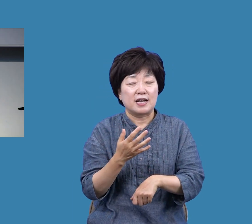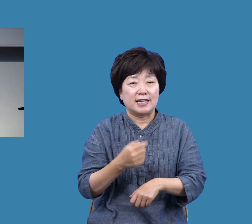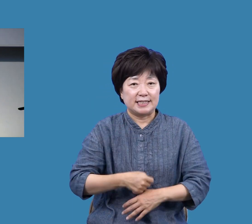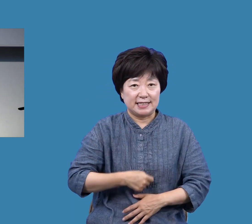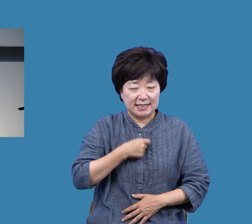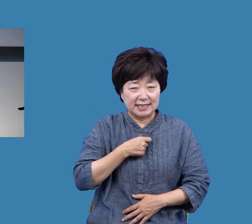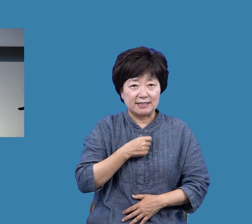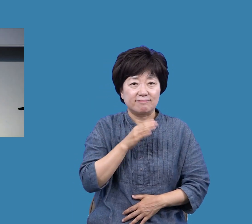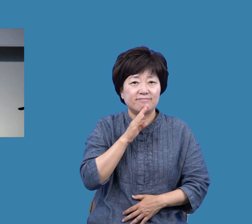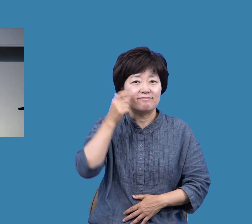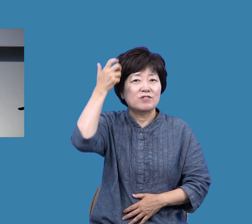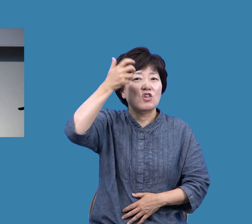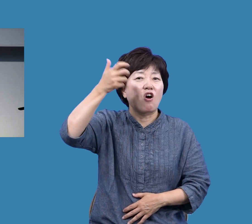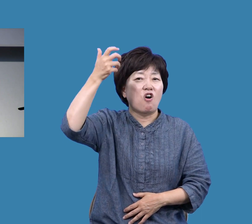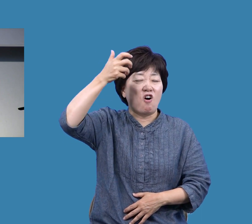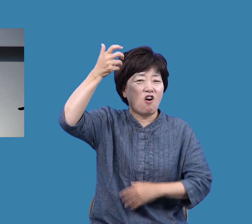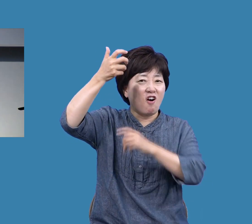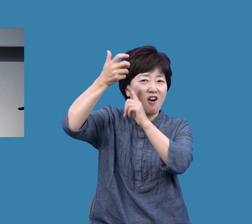정말 해보세요.